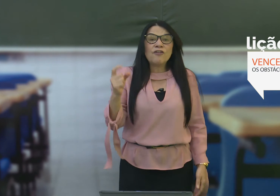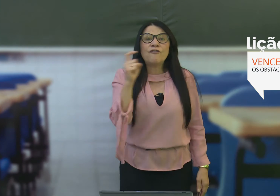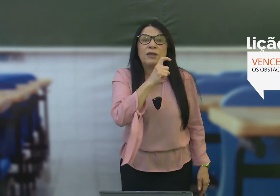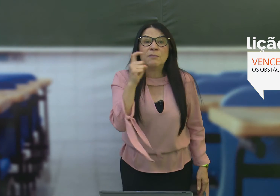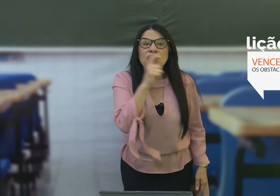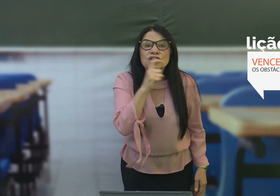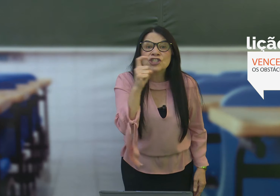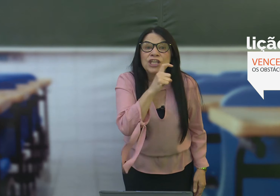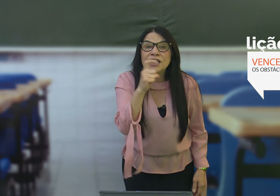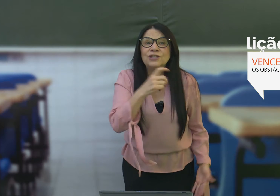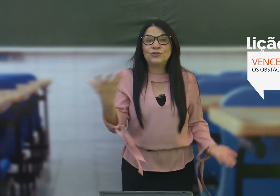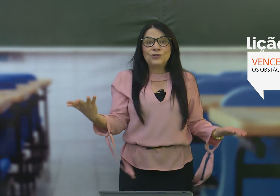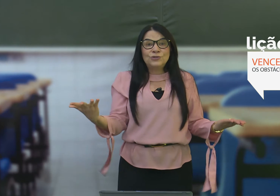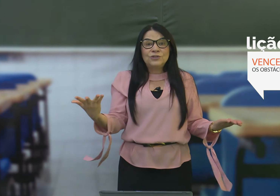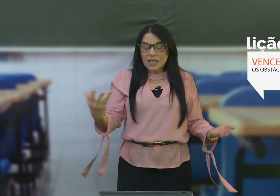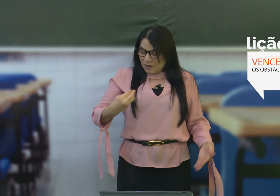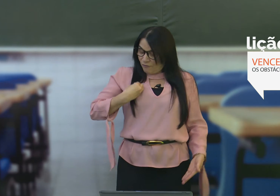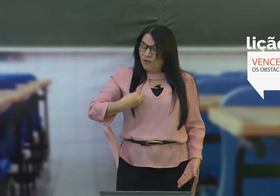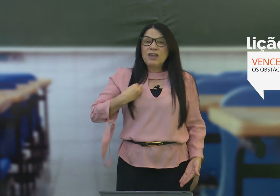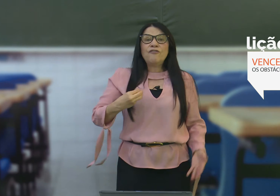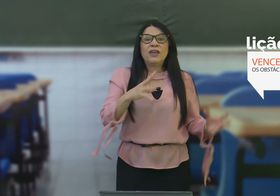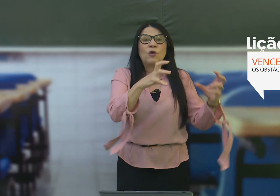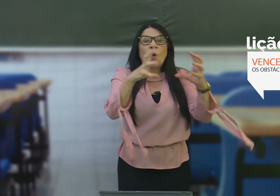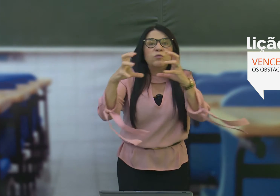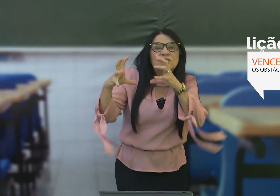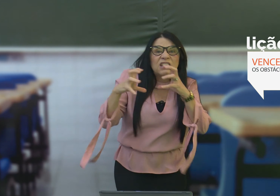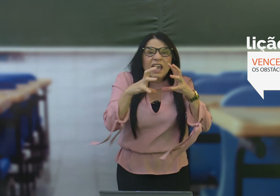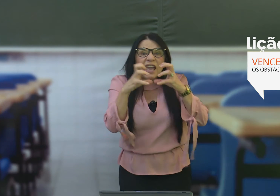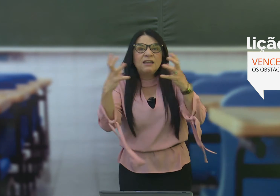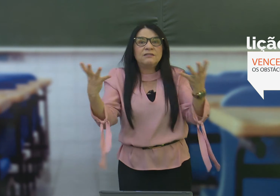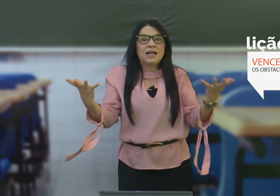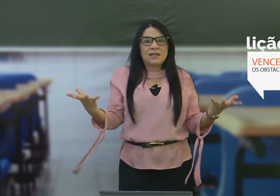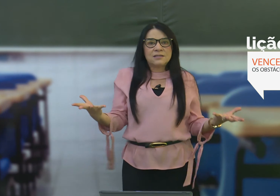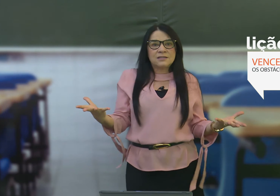vivem mentindo, vivem contendas.